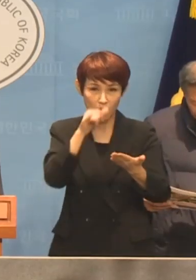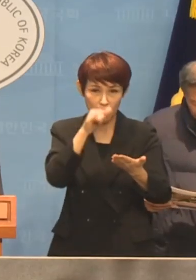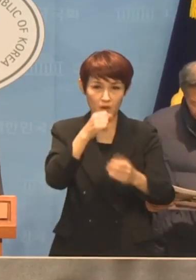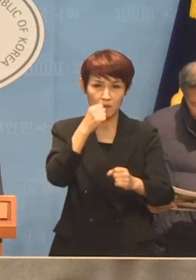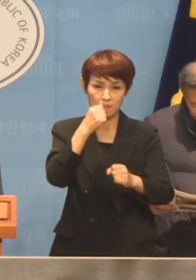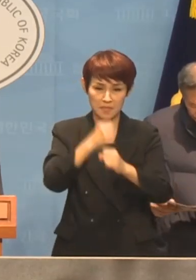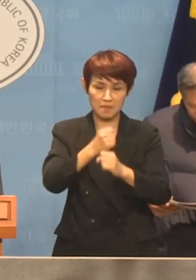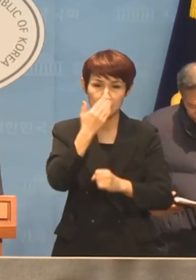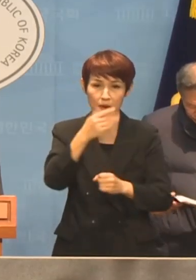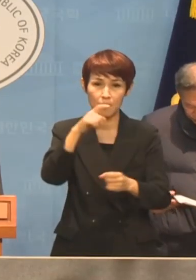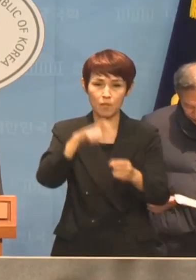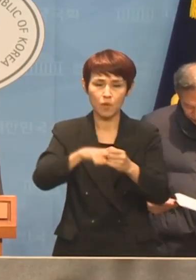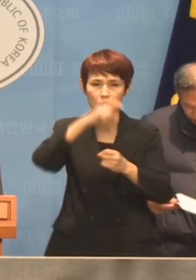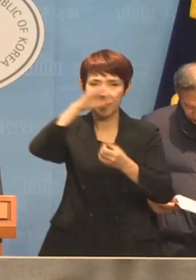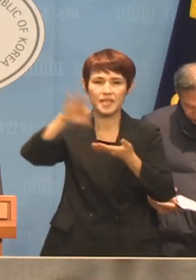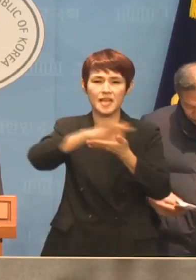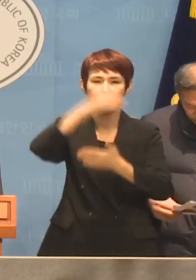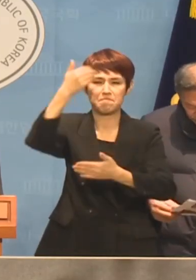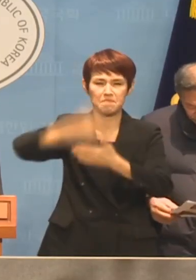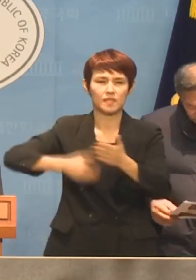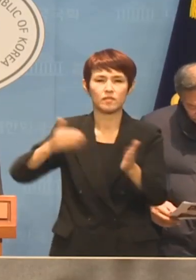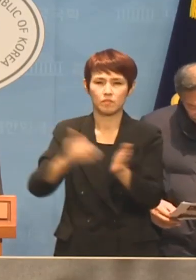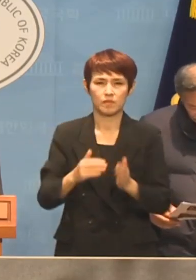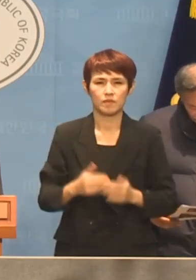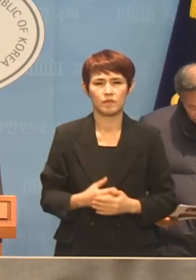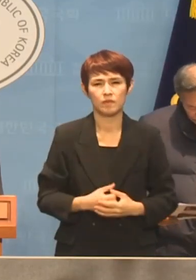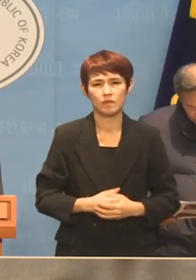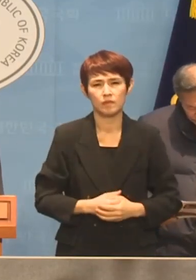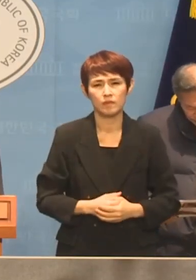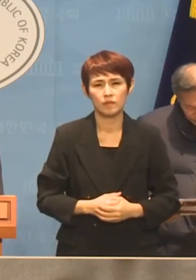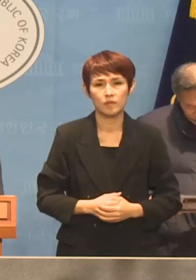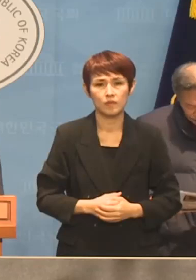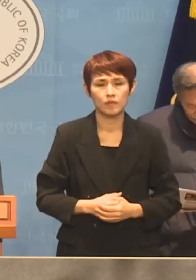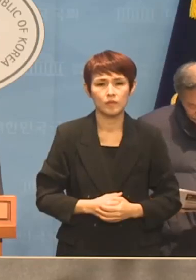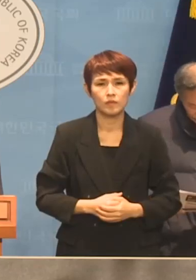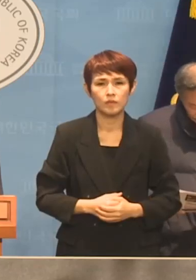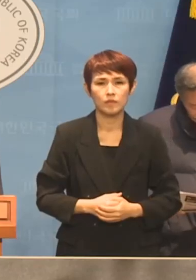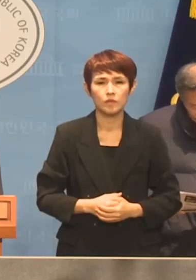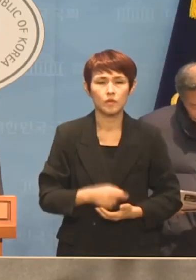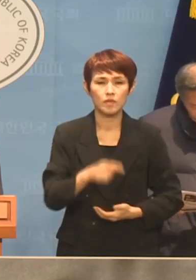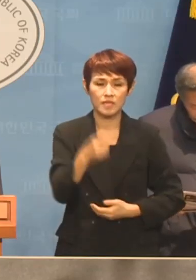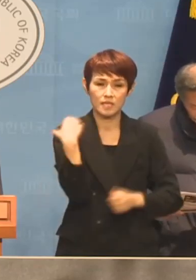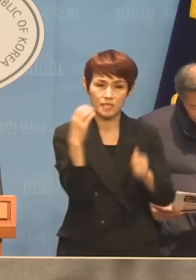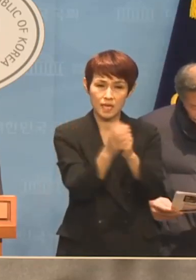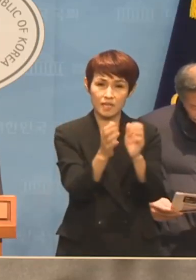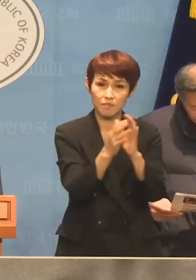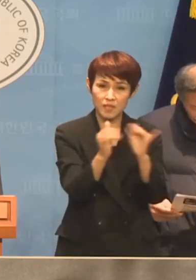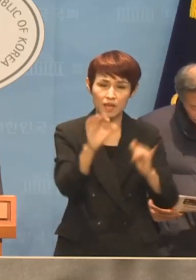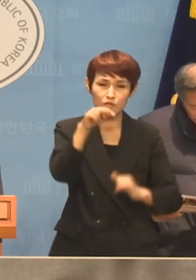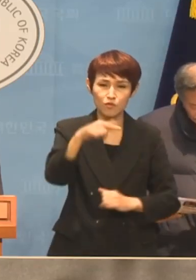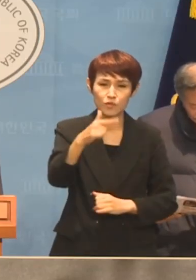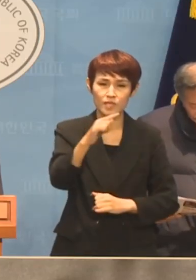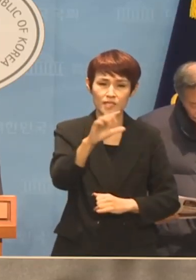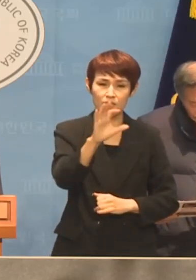예산 삭감 등을 휘둘러 왔습니다. 그리고 블랙리스트 책임자인 유인촌,